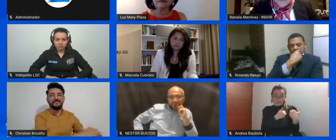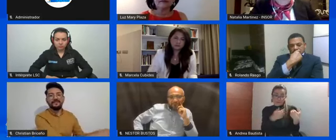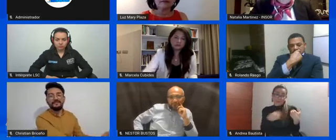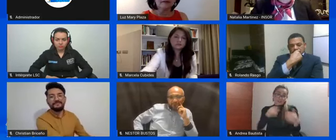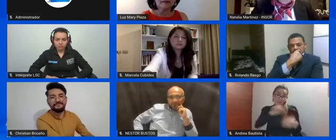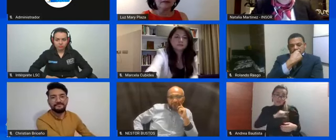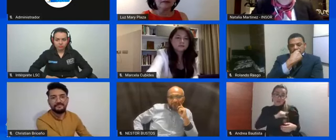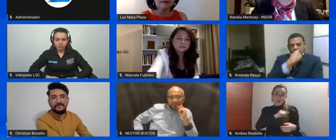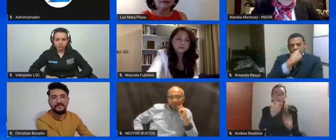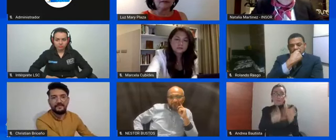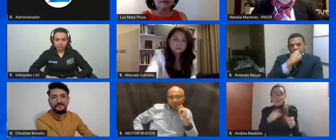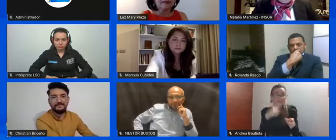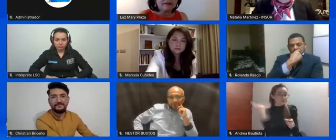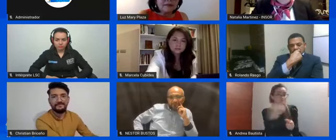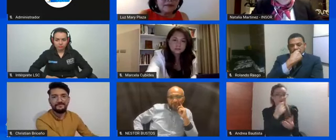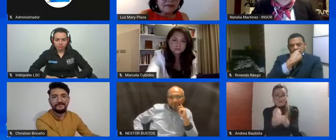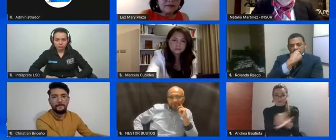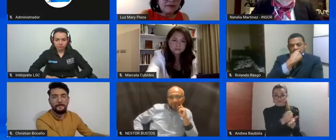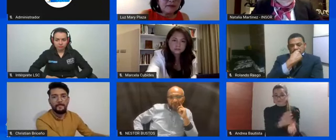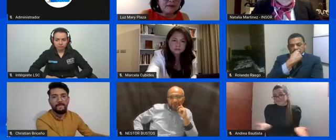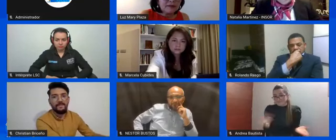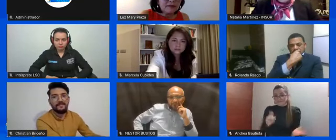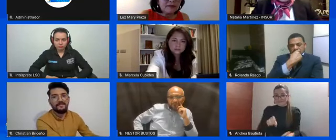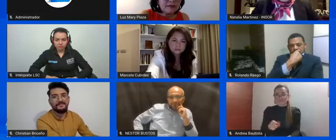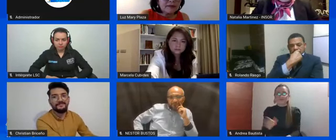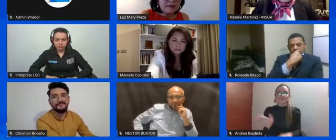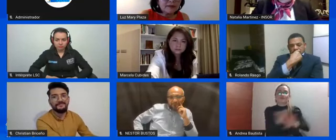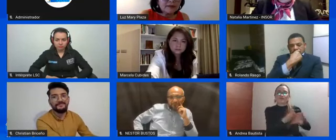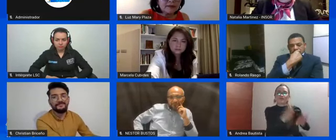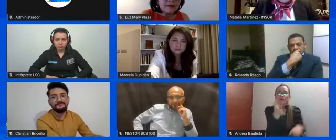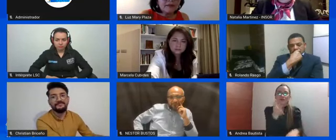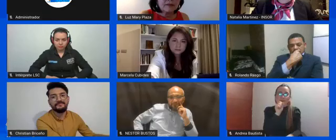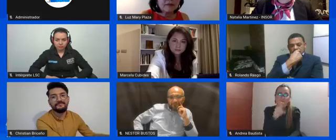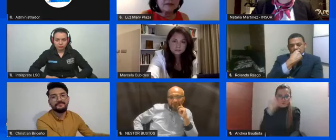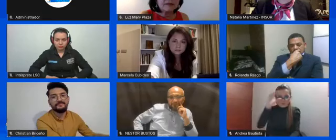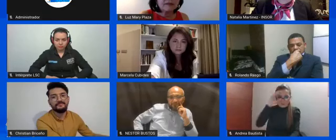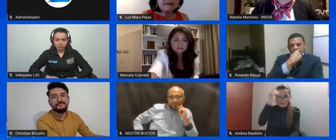tu lado, ¿cuáles fueron, qué fue ese gran reto,